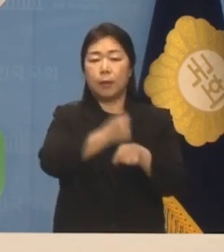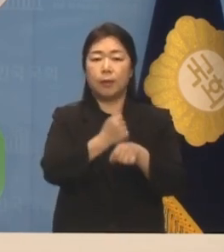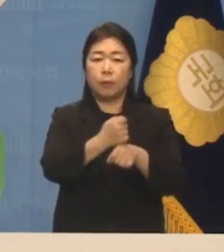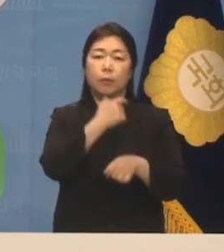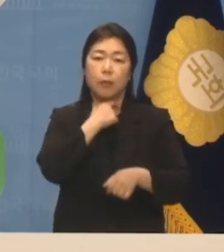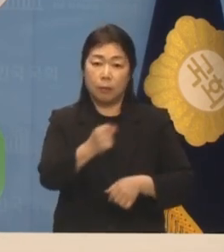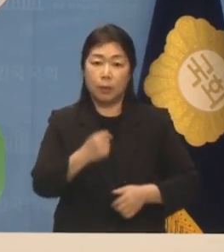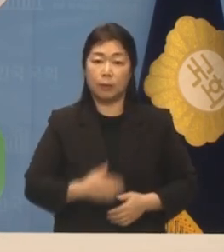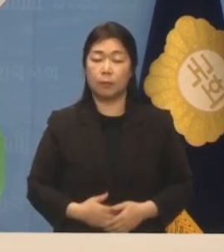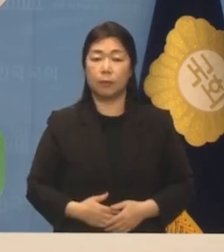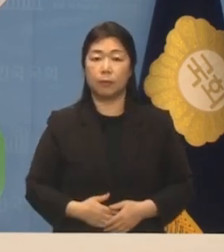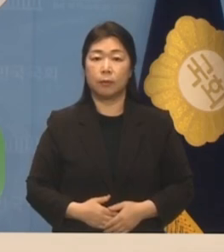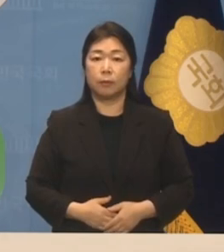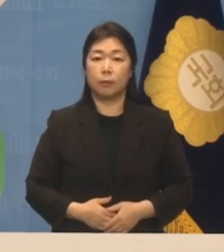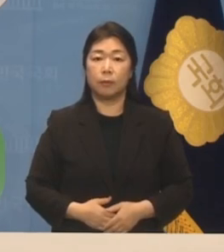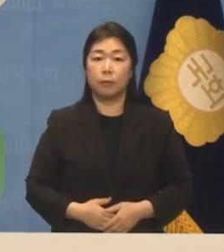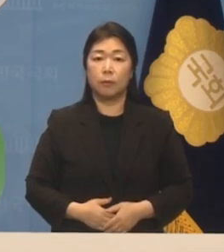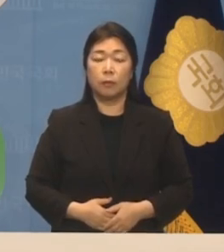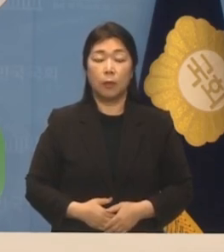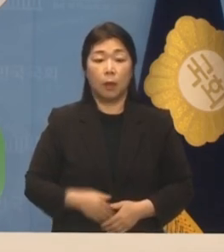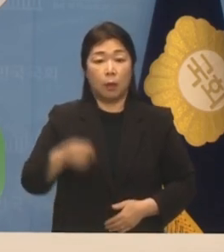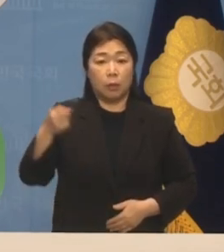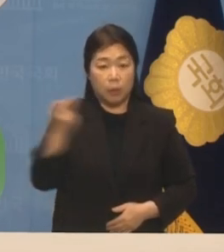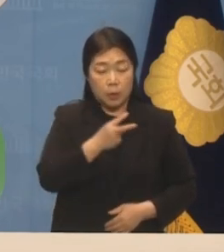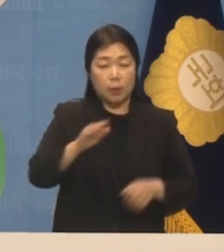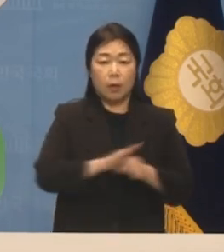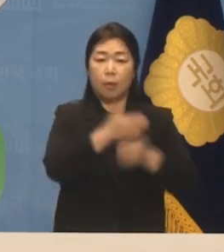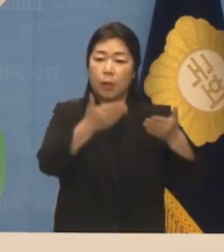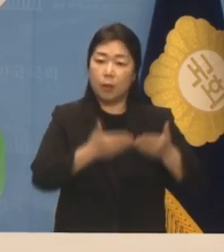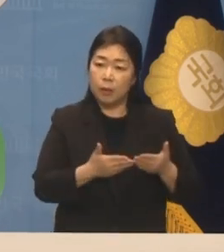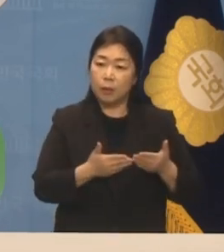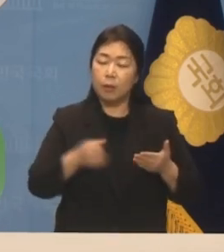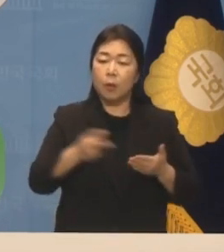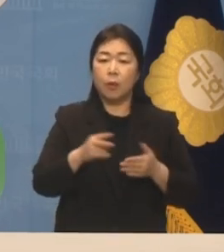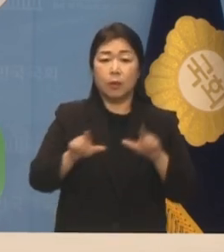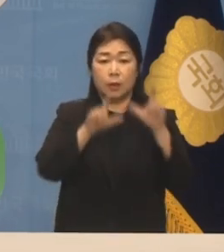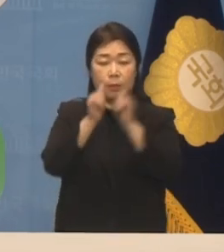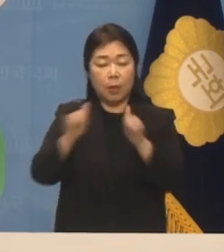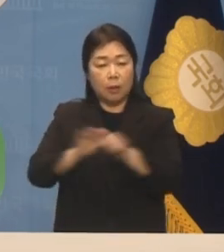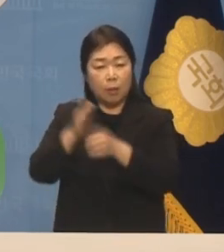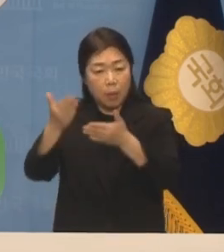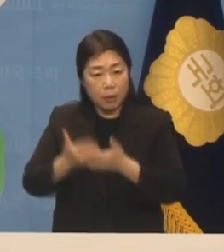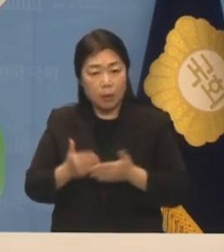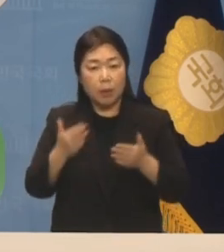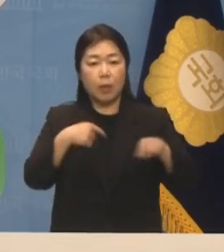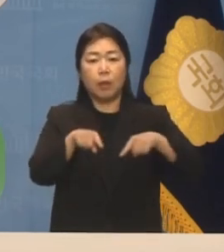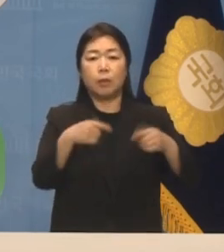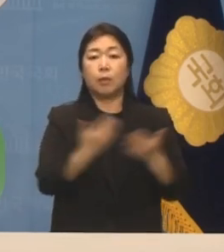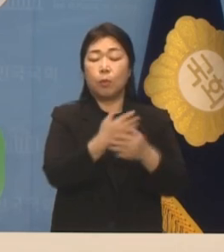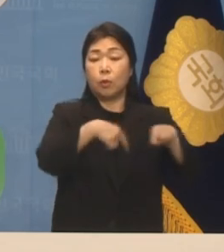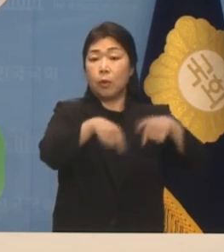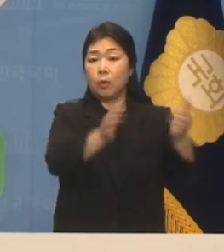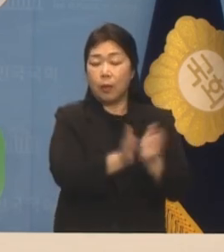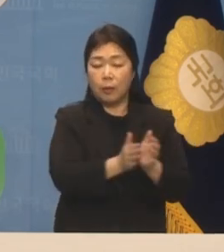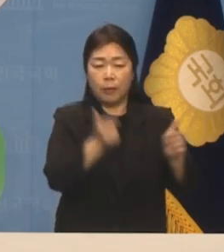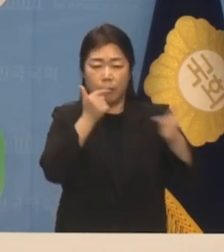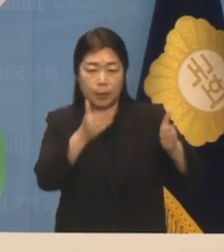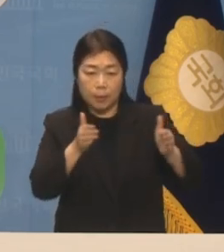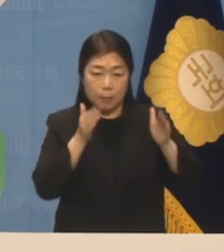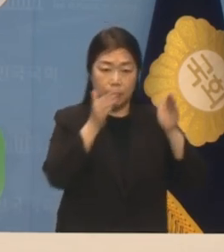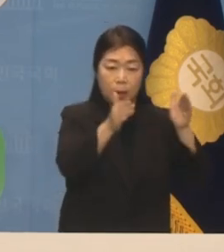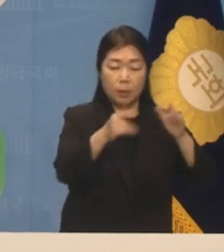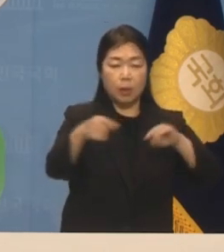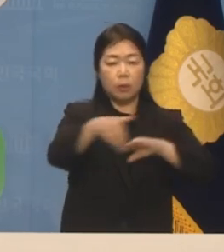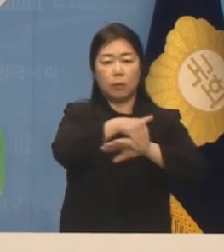만들고자 합니다. 다시 사랑받는 시민들에게 사랑받는 진보정당은 선명한 노선과